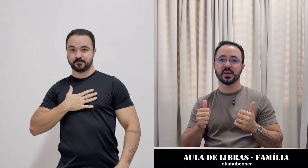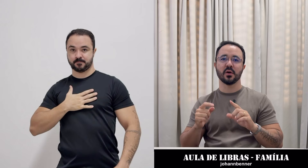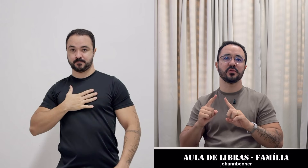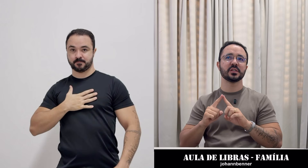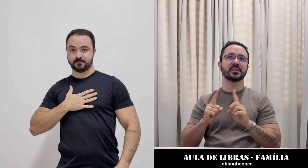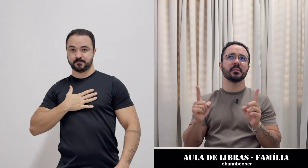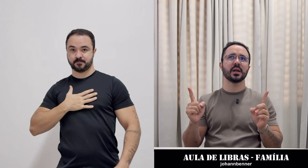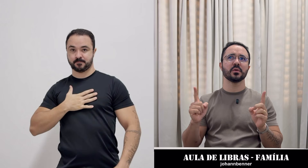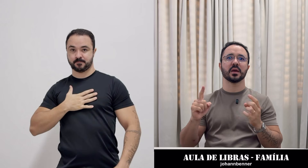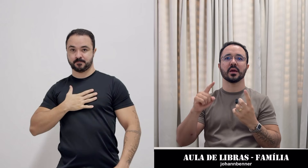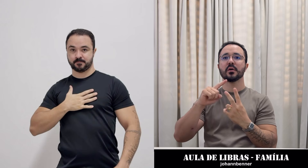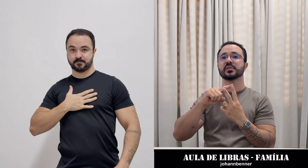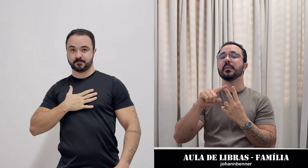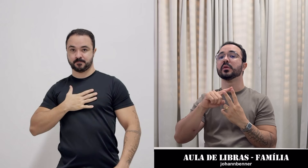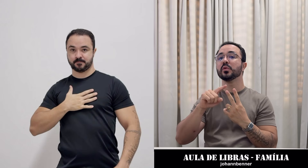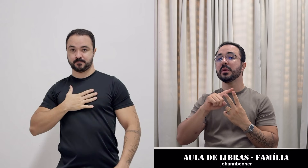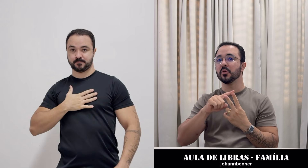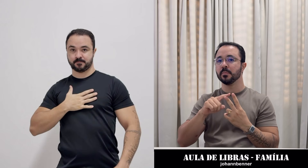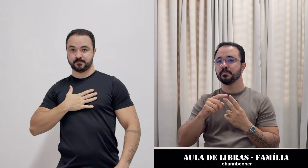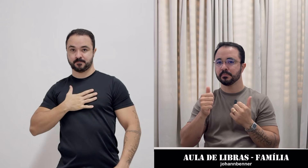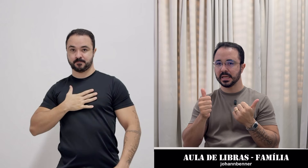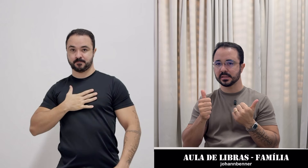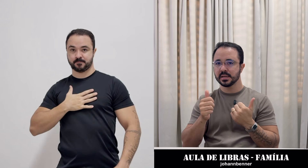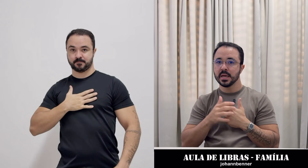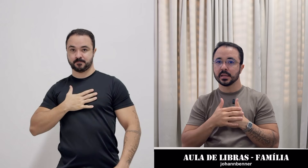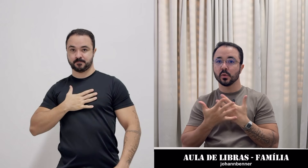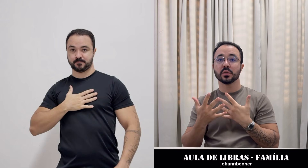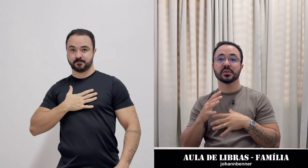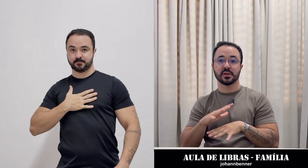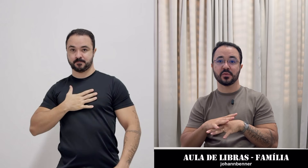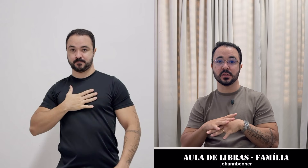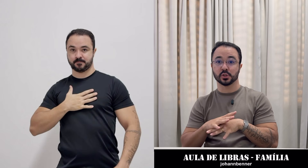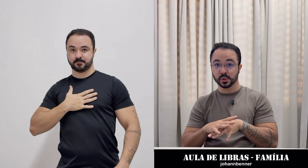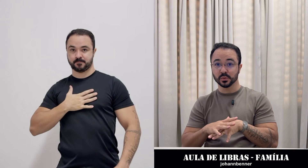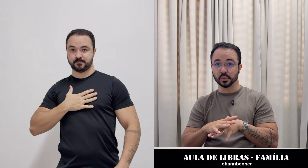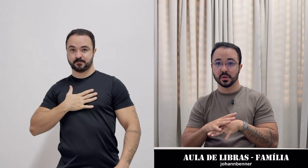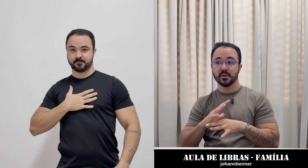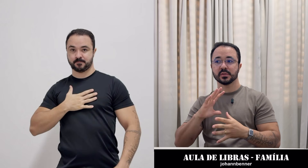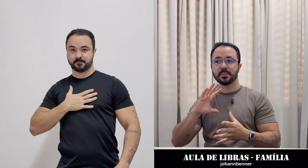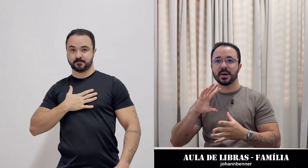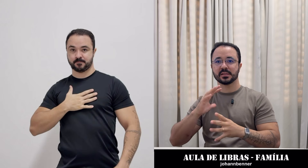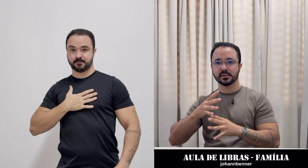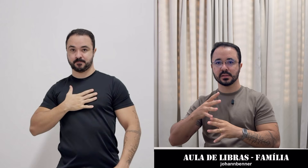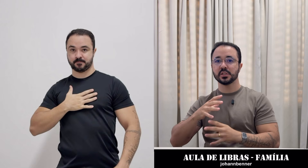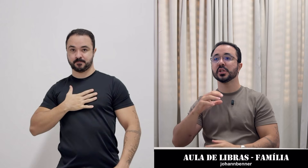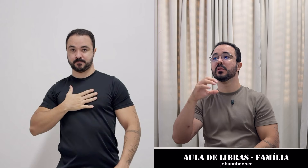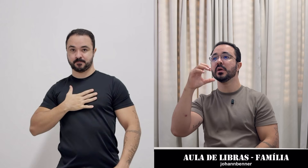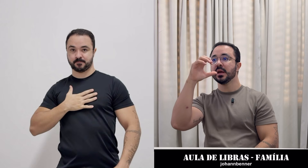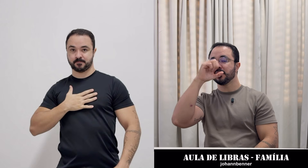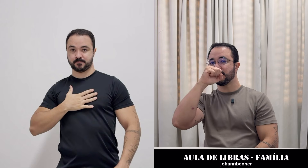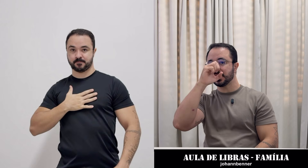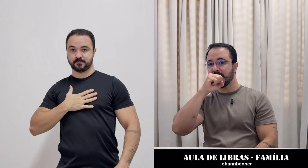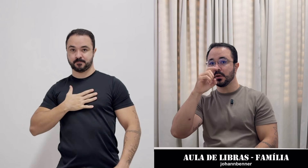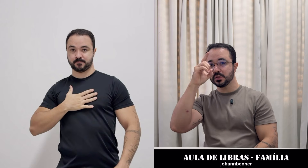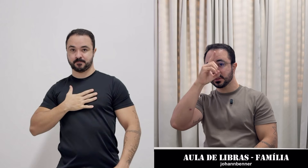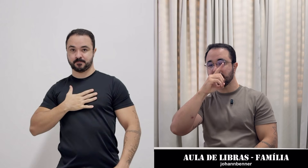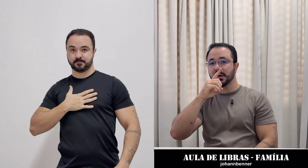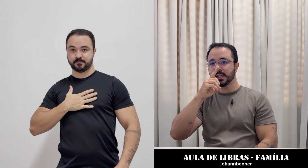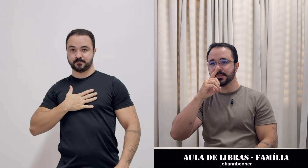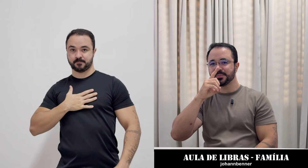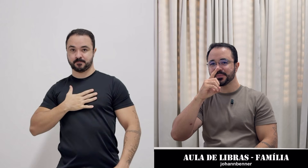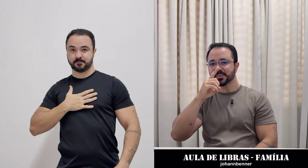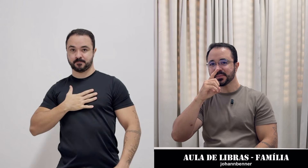certo? Por quê? O fim de semana é o quê? É o sábado e o domingo. Beleza? Então, quando você faz junto, você passa esse sentido. Final